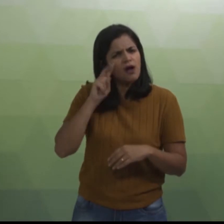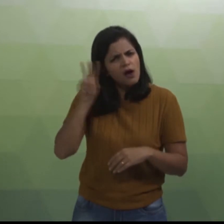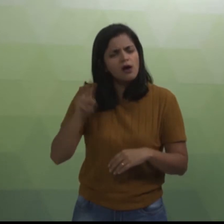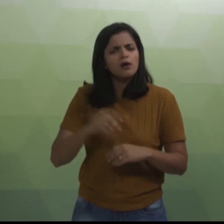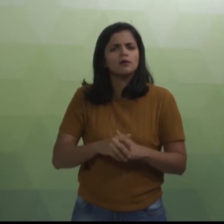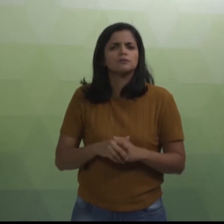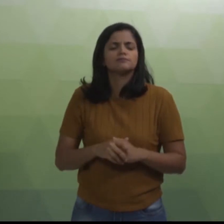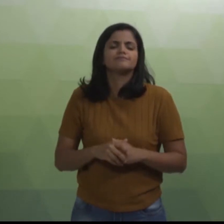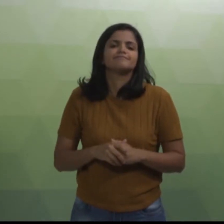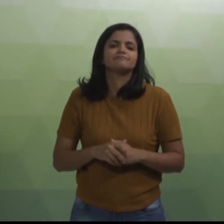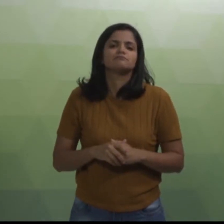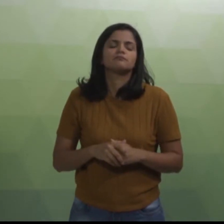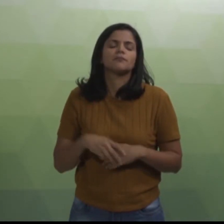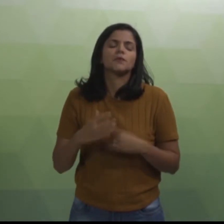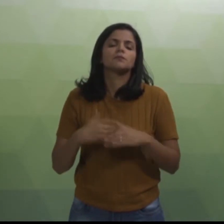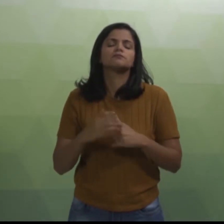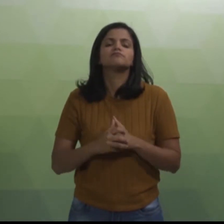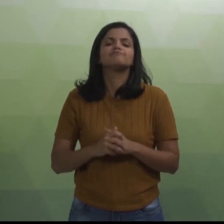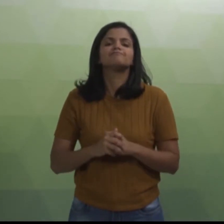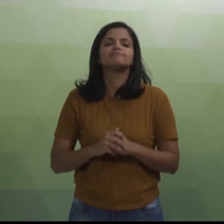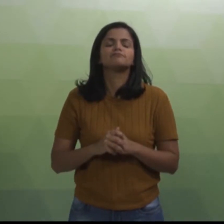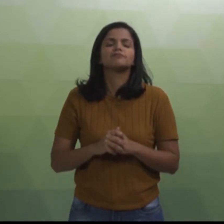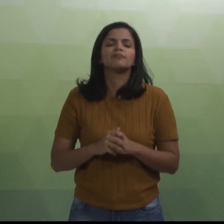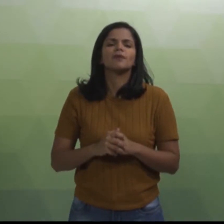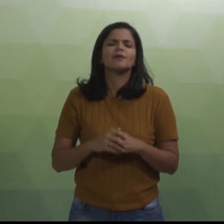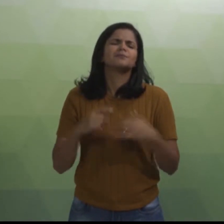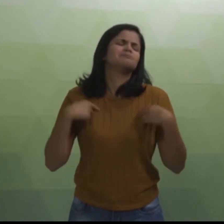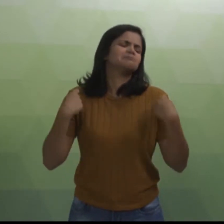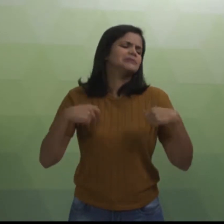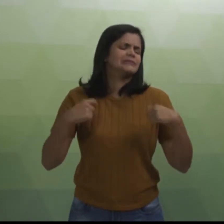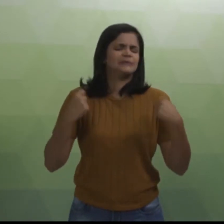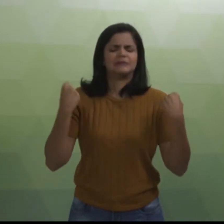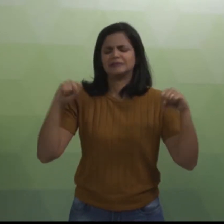àquela casa? Você já viu aquela casa?